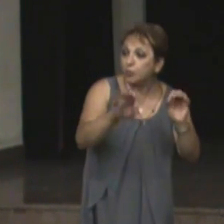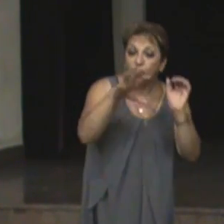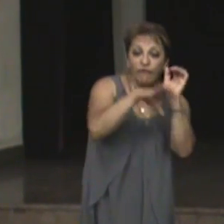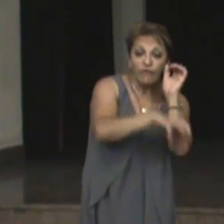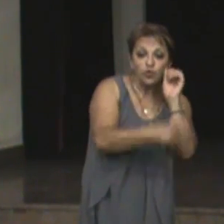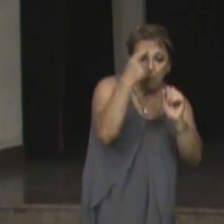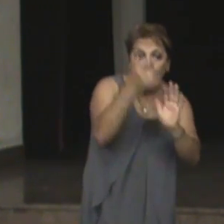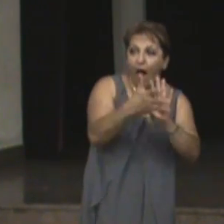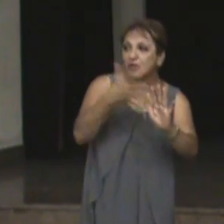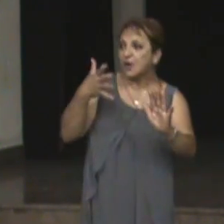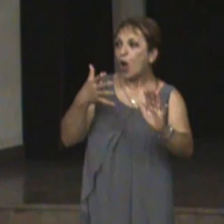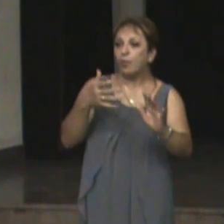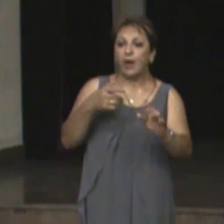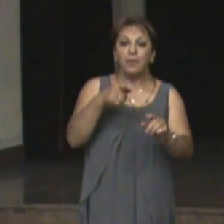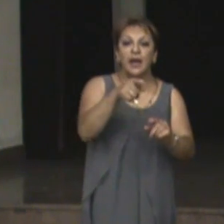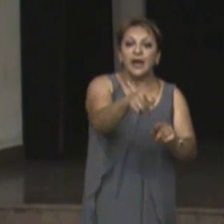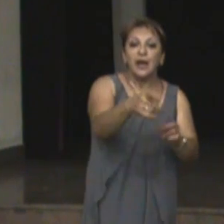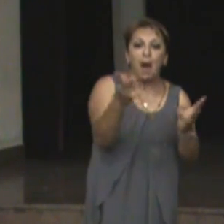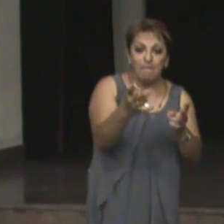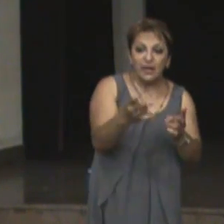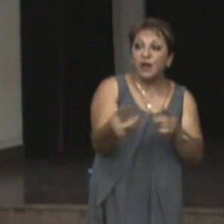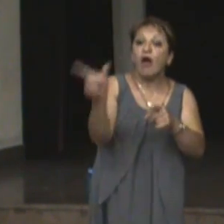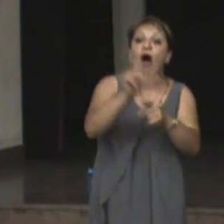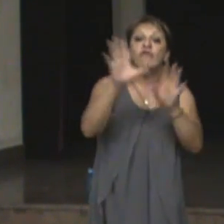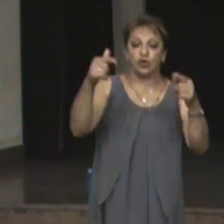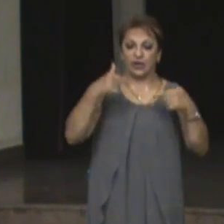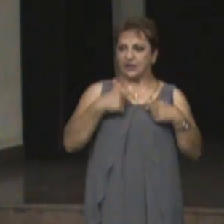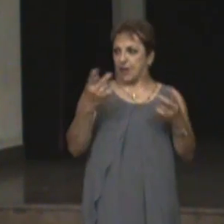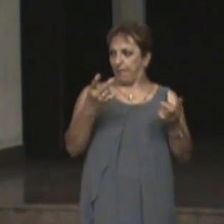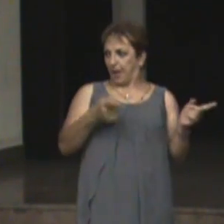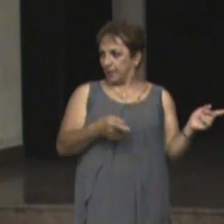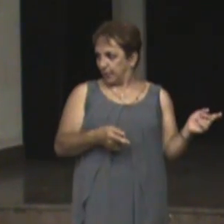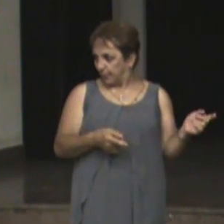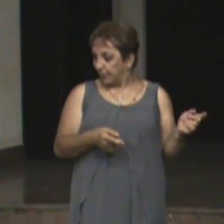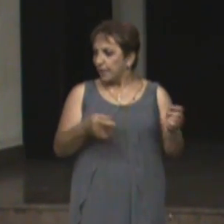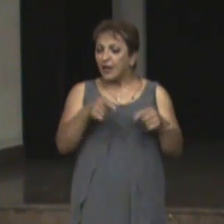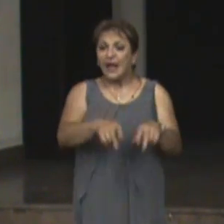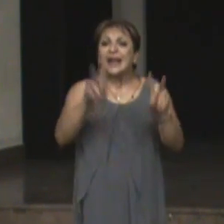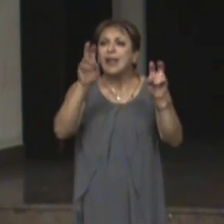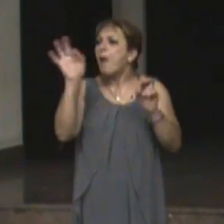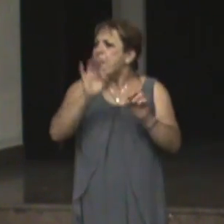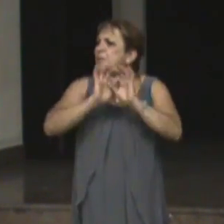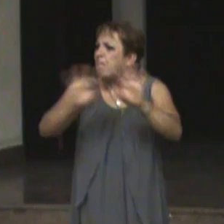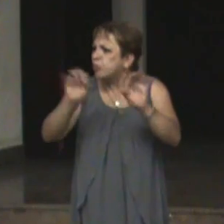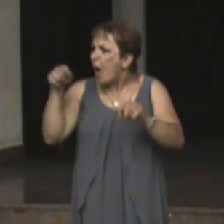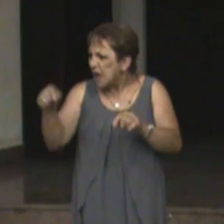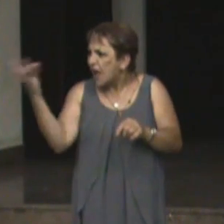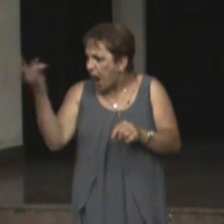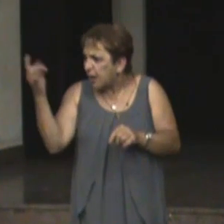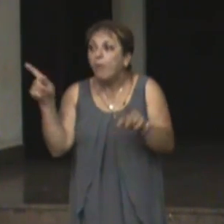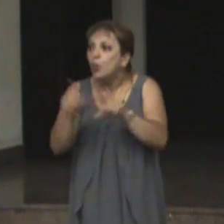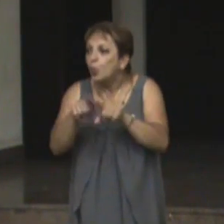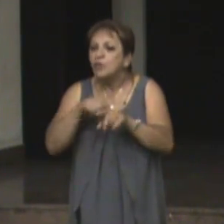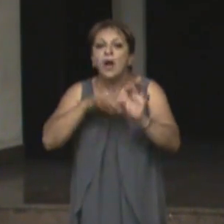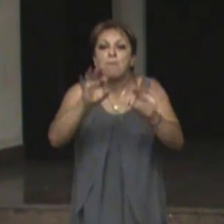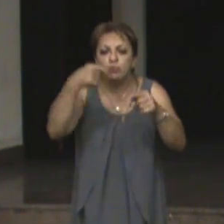եմ, որ ես պատմությունը ապշատ ինձ էր պետք, քան իրան։ Ես որ նույն այդ թեմաների շուրջ բազմաթիվ անգամներ ես քարոզներ